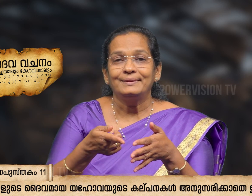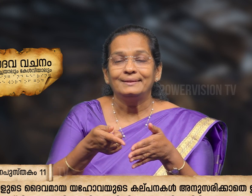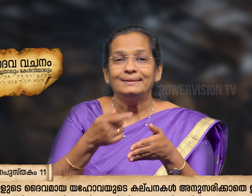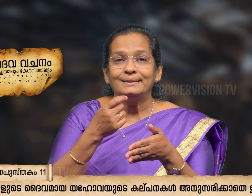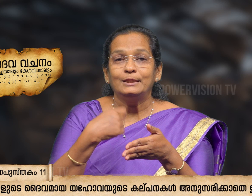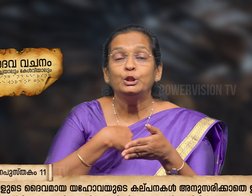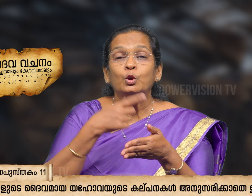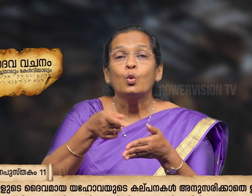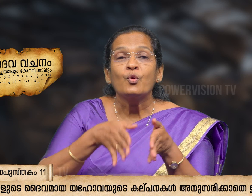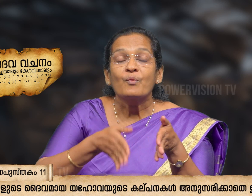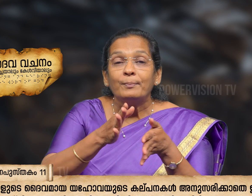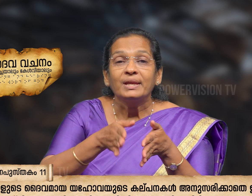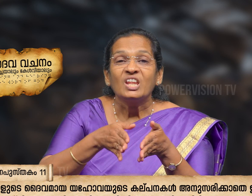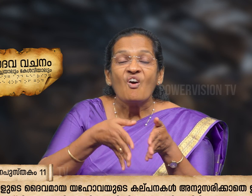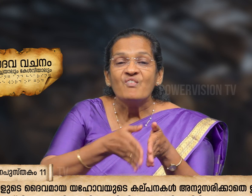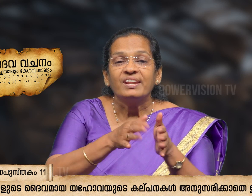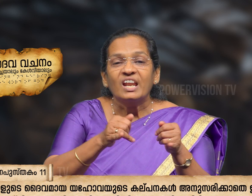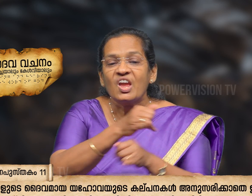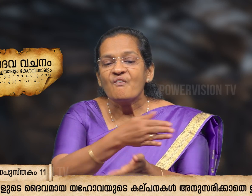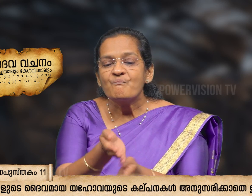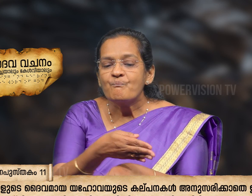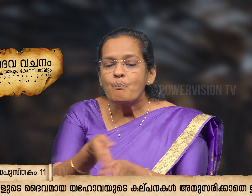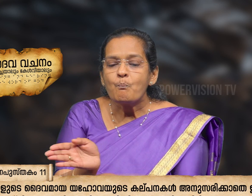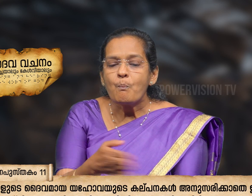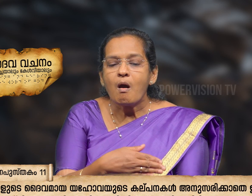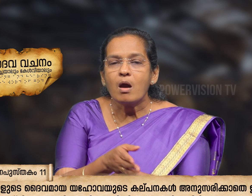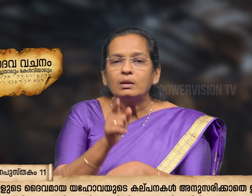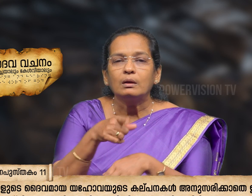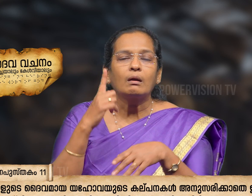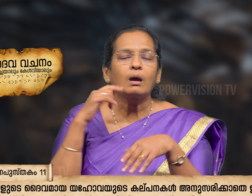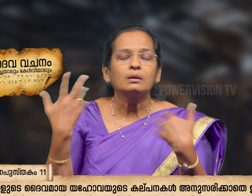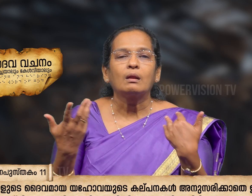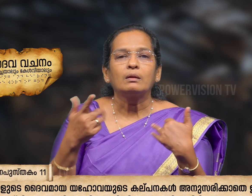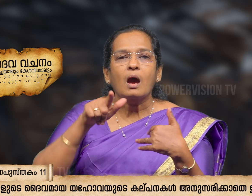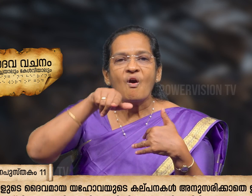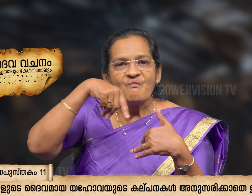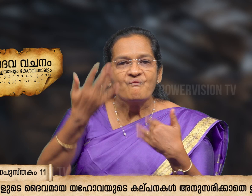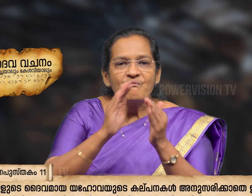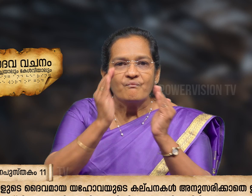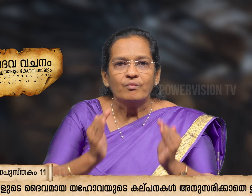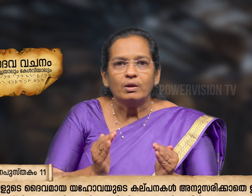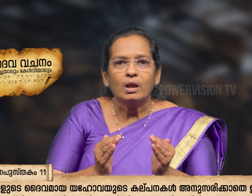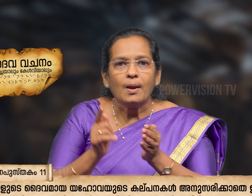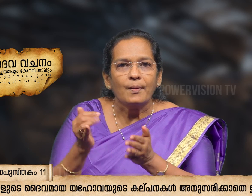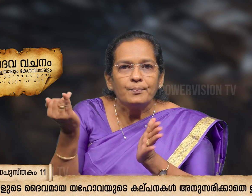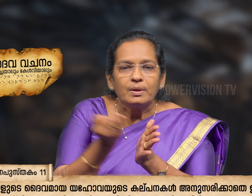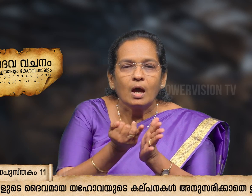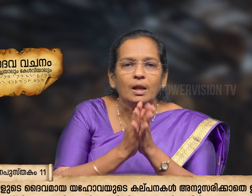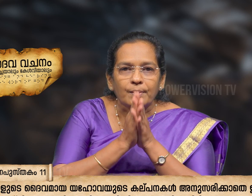നിങ്ങളോട് കൽപ്പിക്കുന്ന വഴിയെ വിട്ടുമാറി നിങ്ങൾ അറിഞ്ഞിട്ടില്ലാത്ത അന്യദൈവങ്ങളുടെ പിന്നാലെ ചെല്ലുന്നു എങ്കിൽ